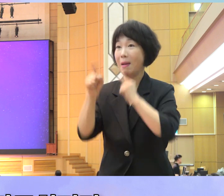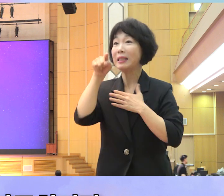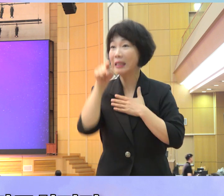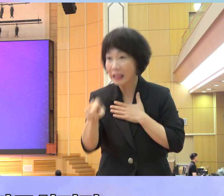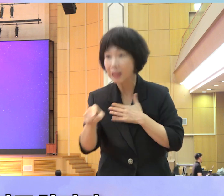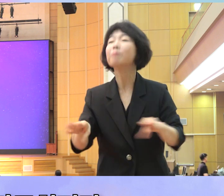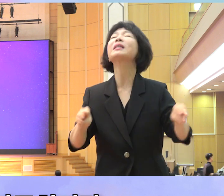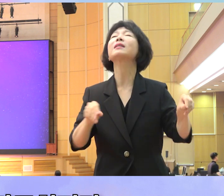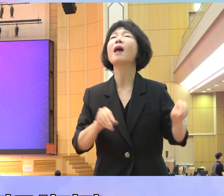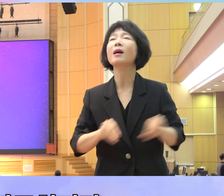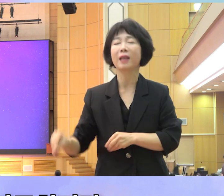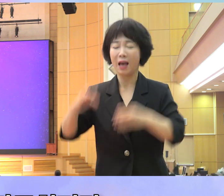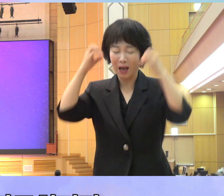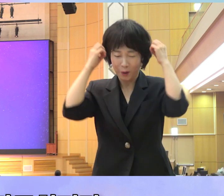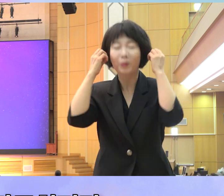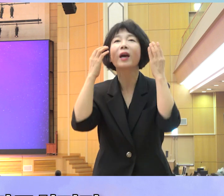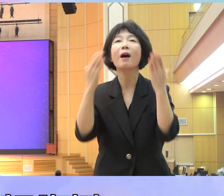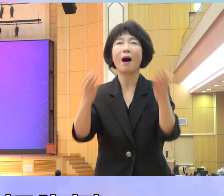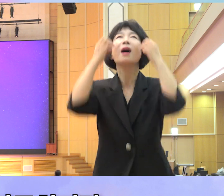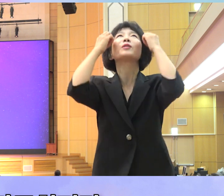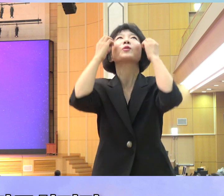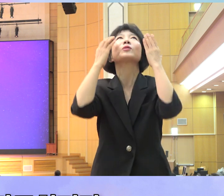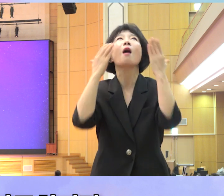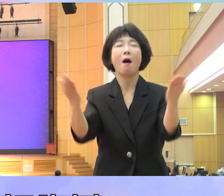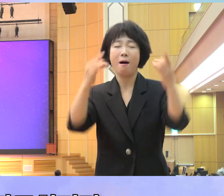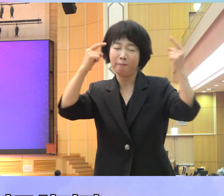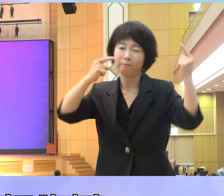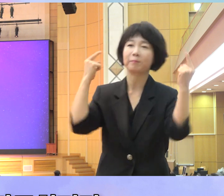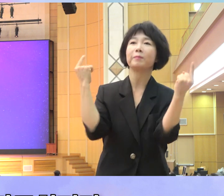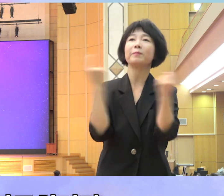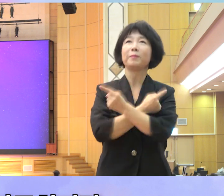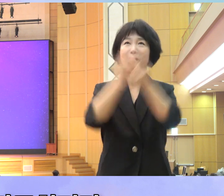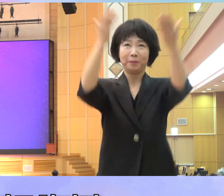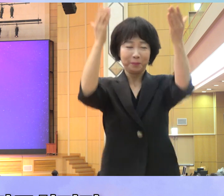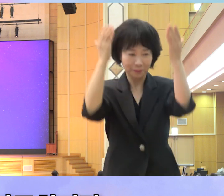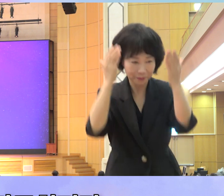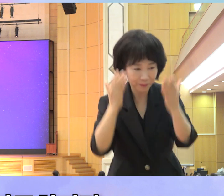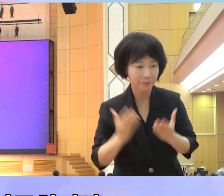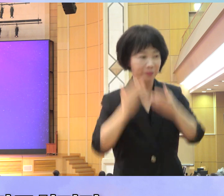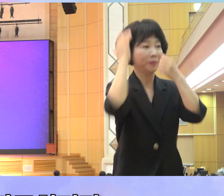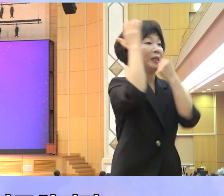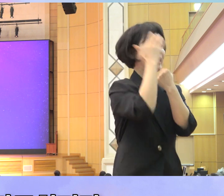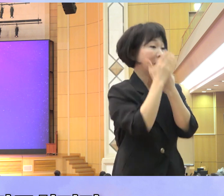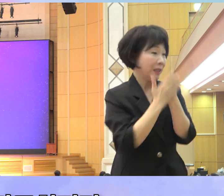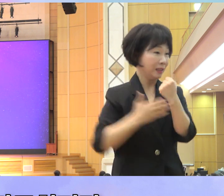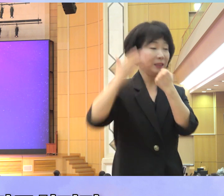진리의 말씀 이 땅 새롭게 하소서.